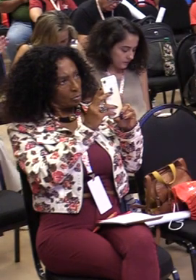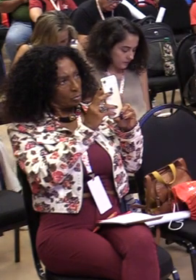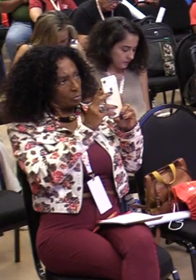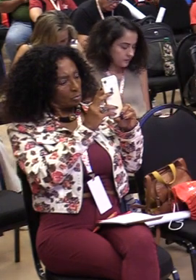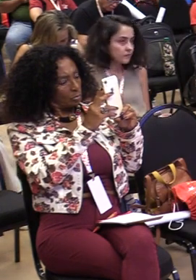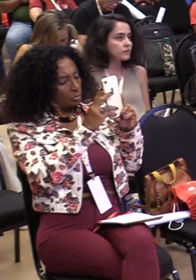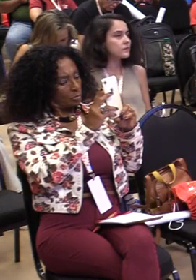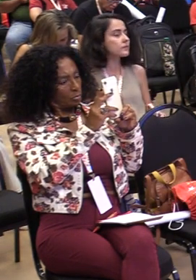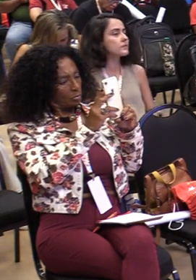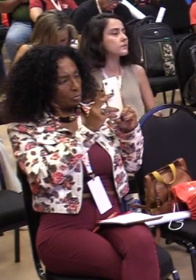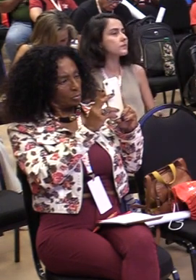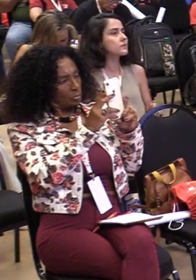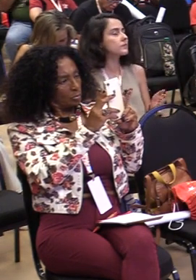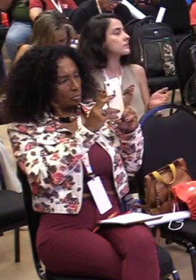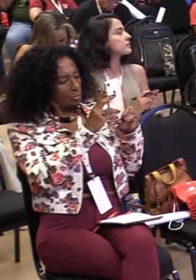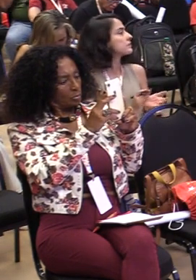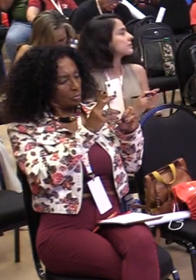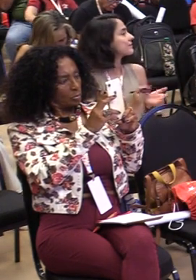cidade.